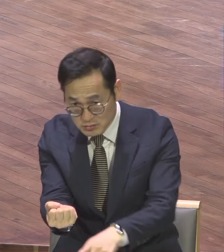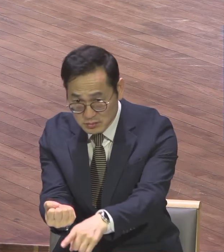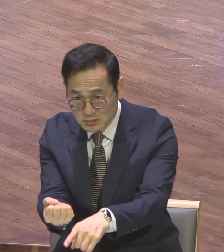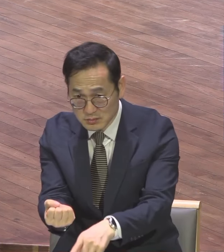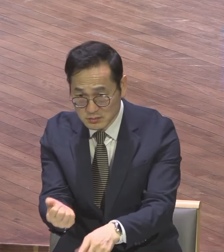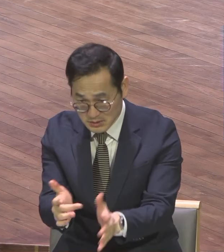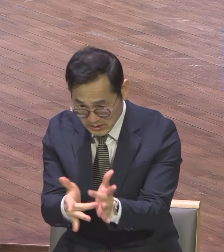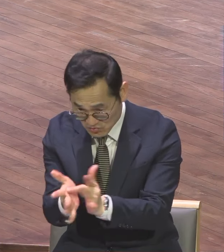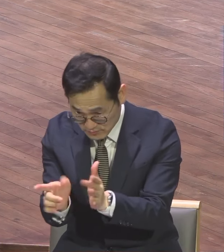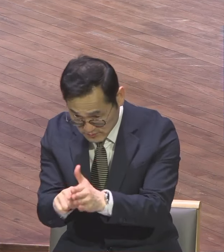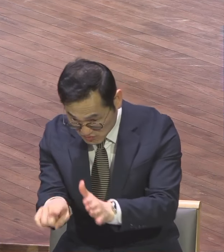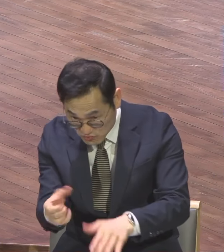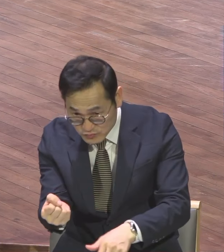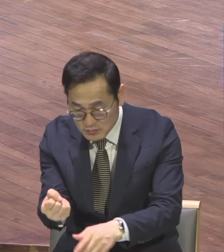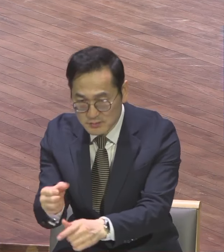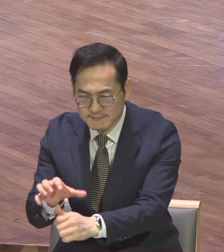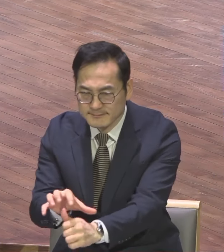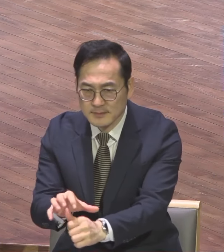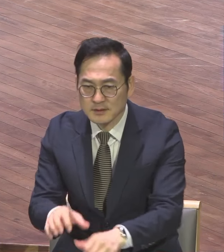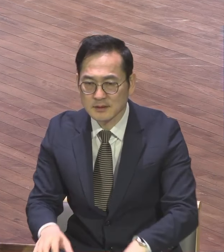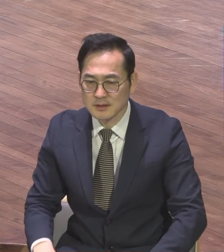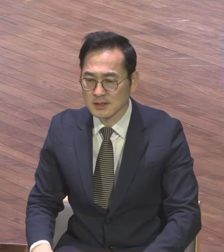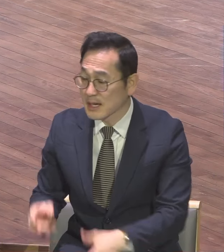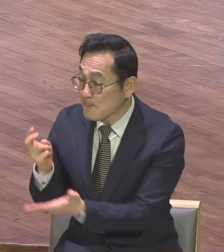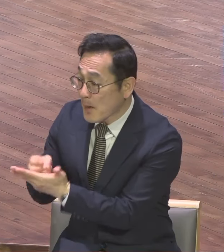보이지만은 얼마든지 이